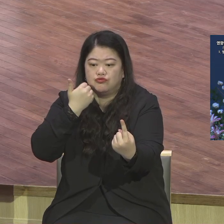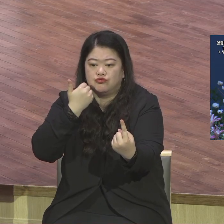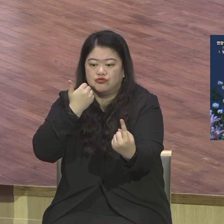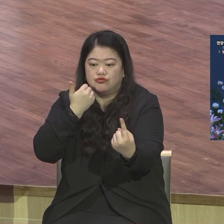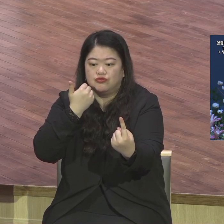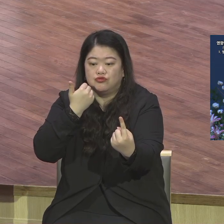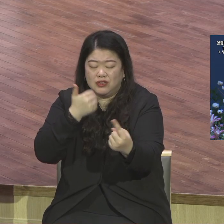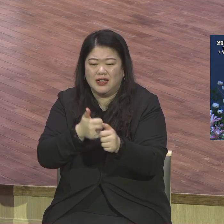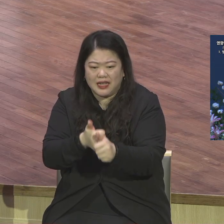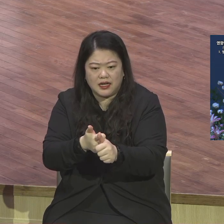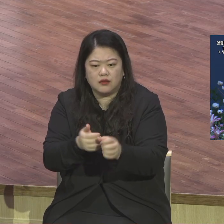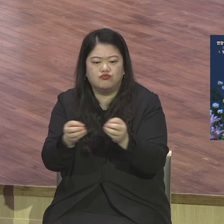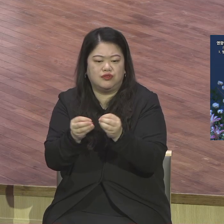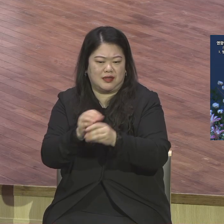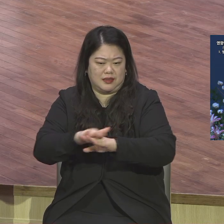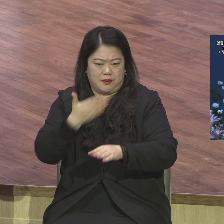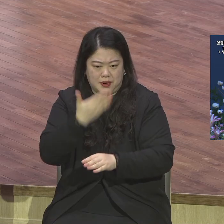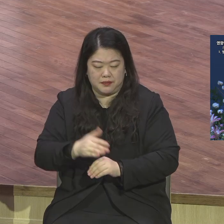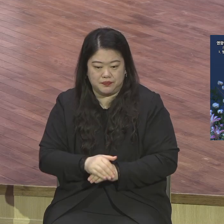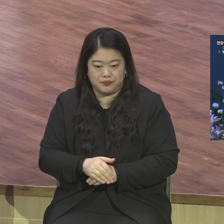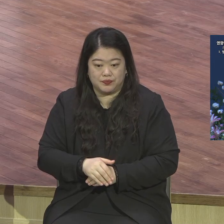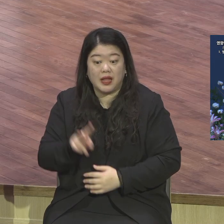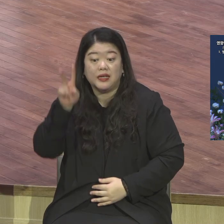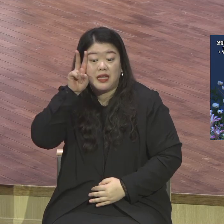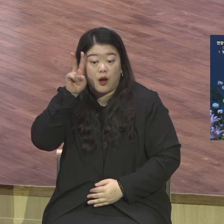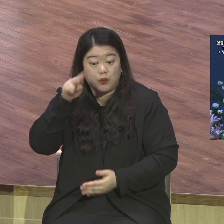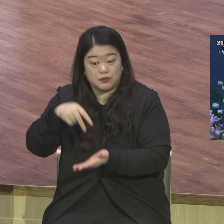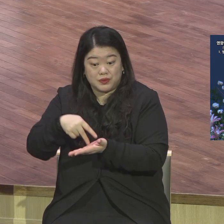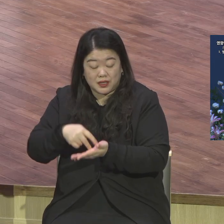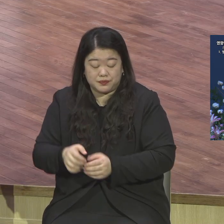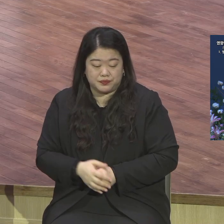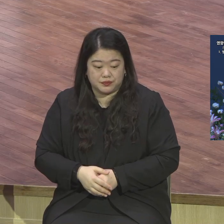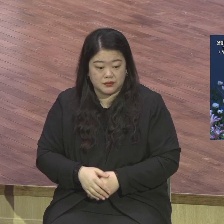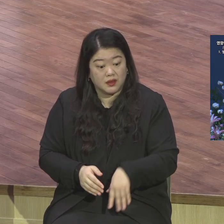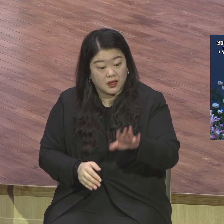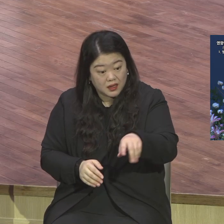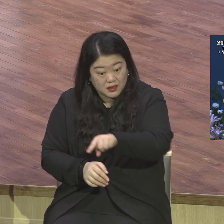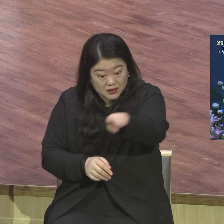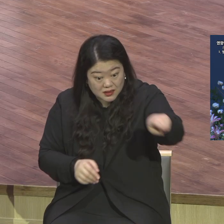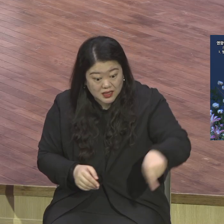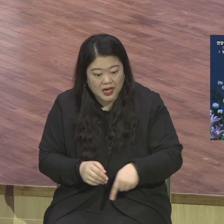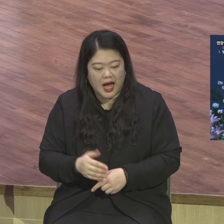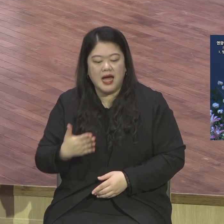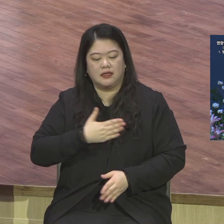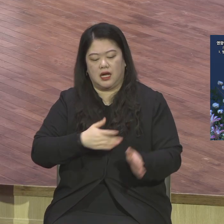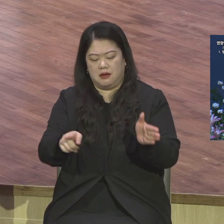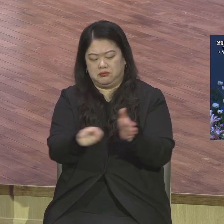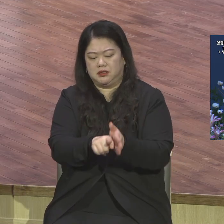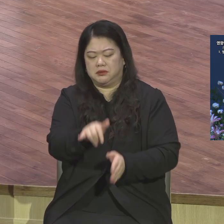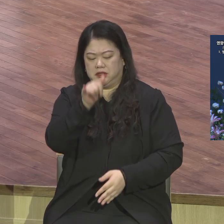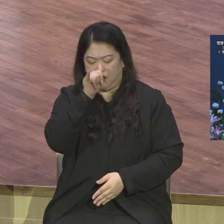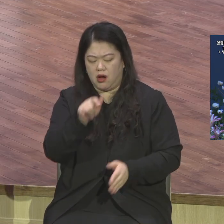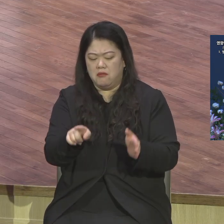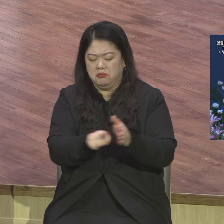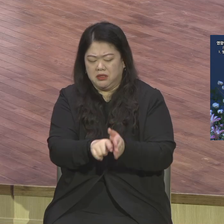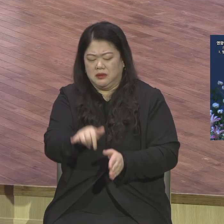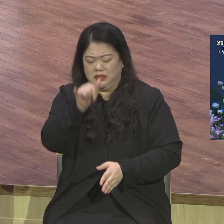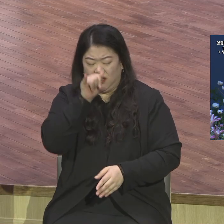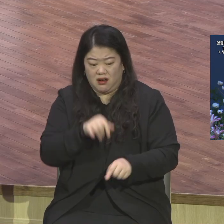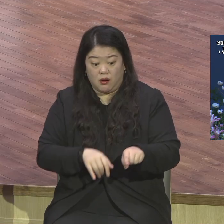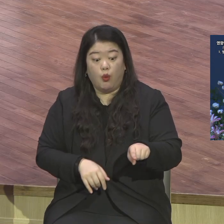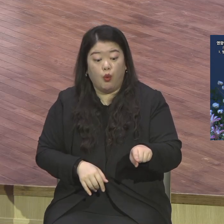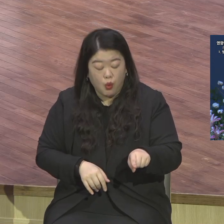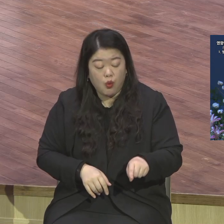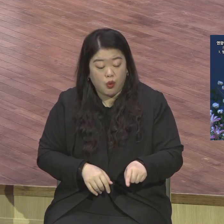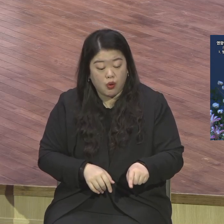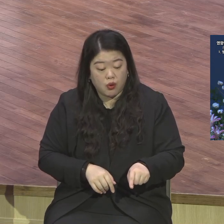나와요. 야고보는 믿는다 하면서도 아무런 삶의 변화나 실천을 하지 않는